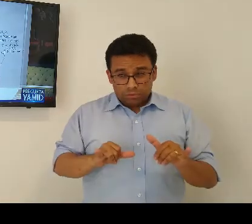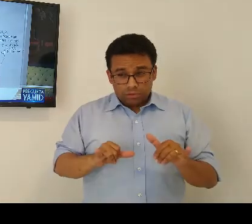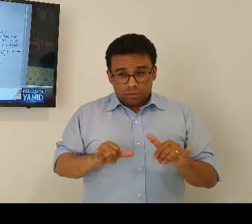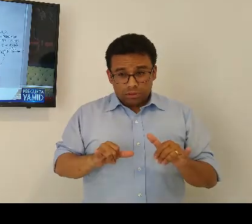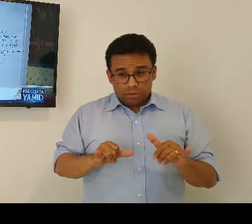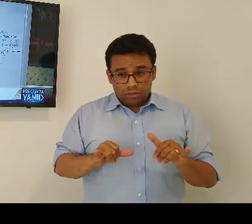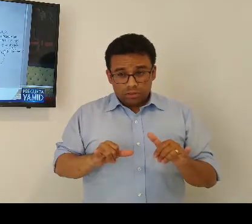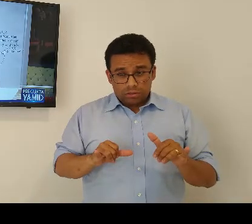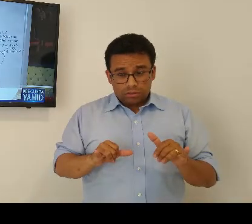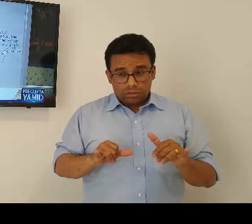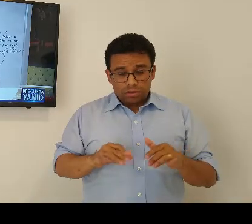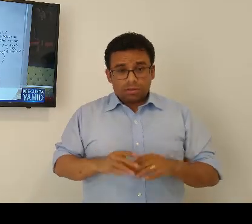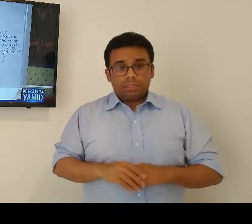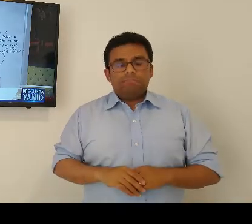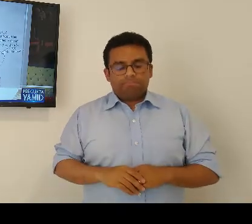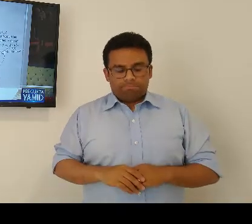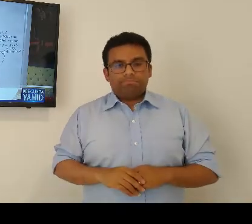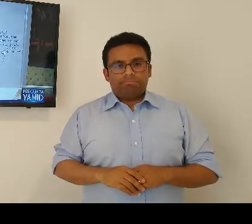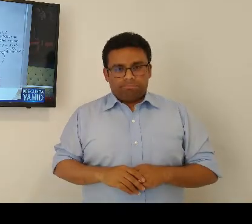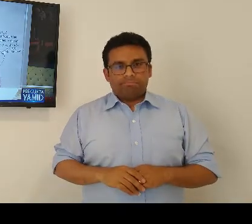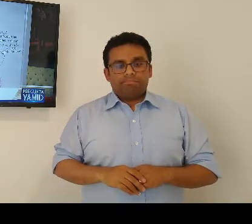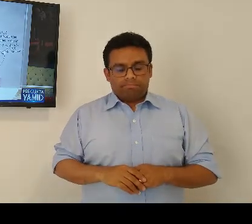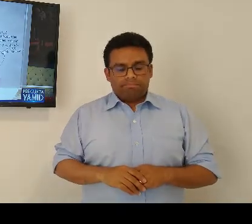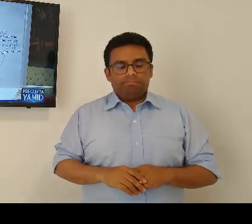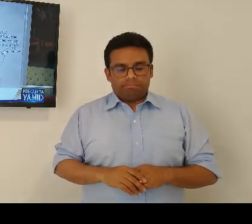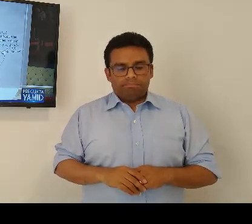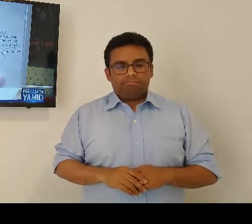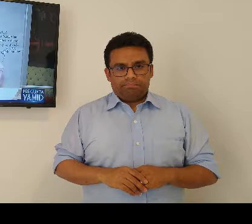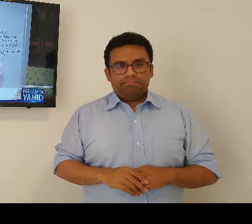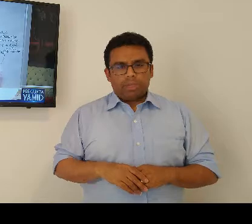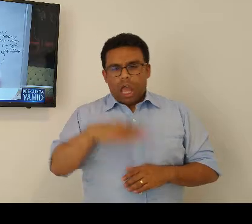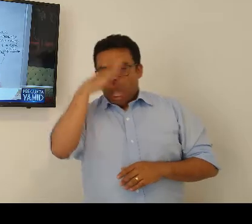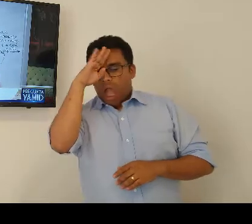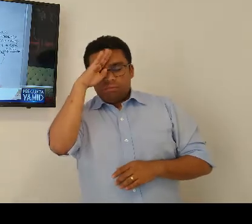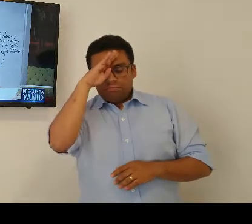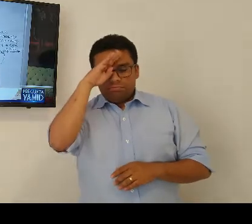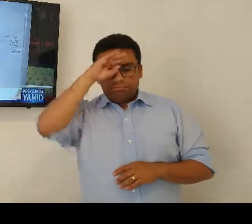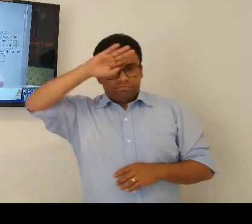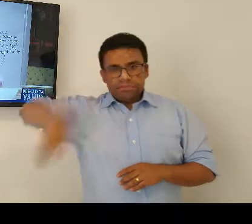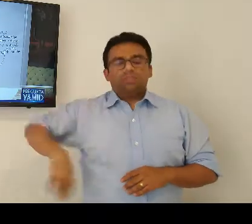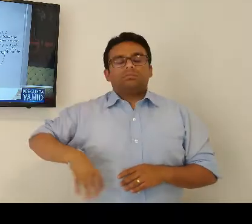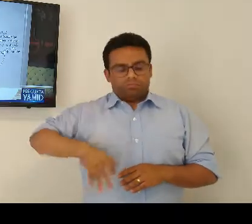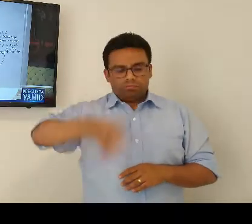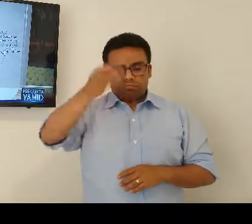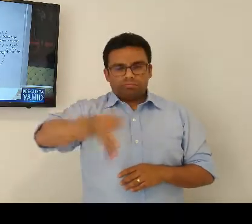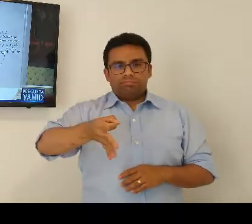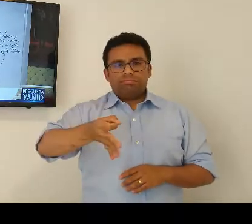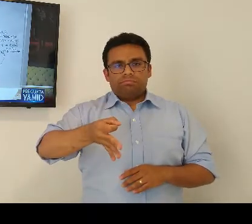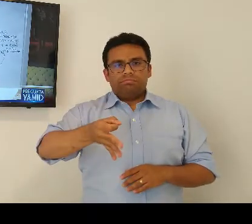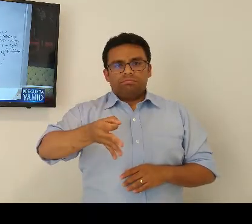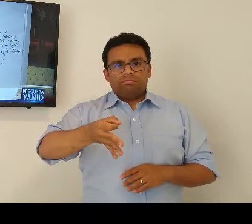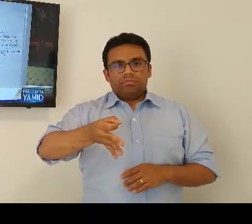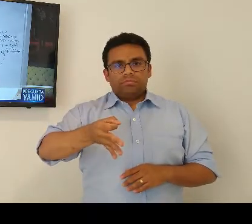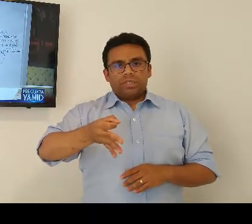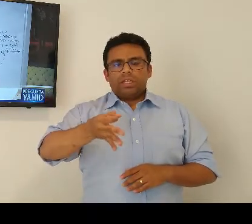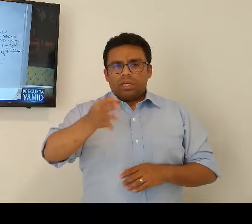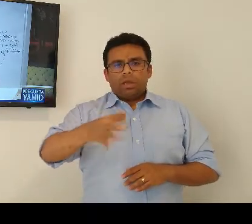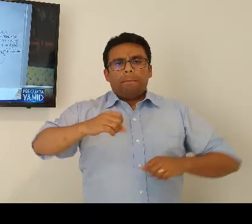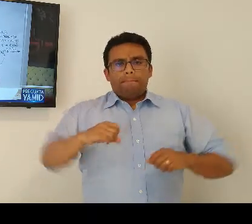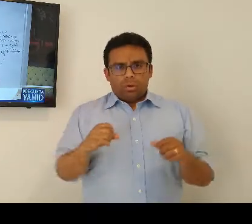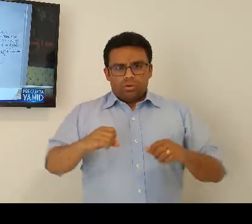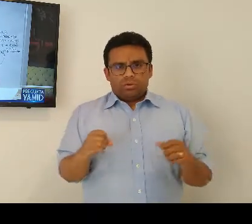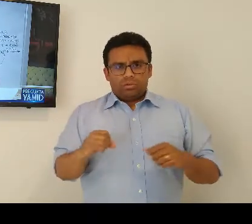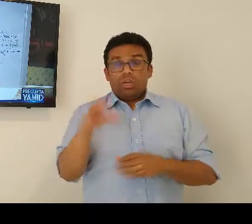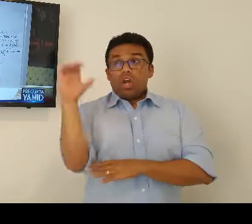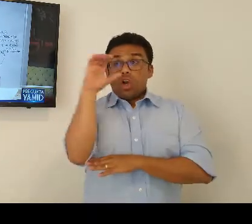Yamil. Los bogotanos y los colombianos debemos empezar a mentalizarnos en que tal vez vamos a tener que estar en una cuarentena de alrededor